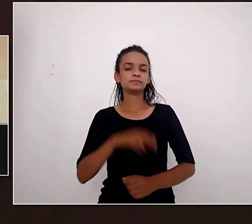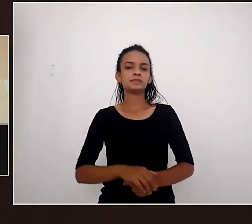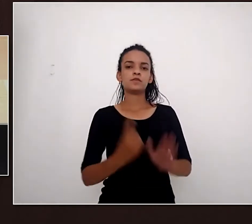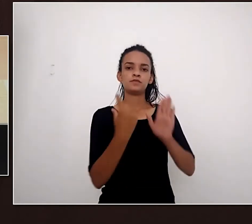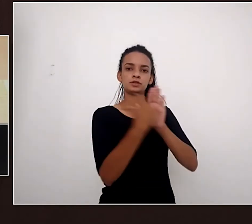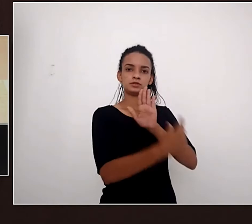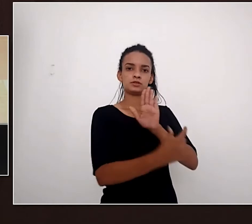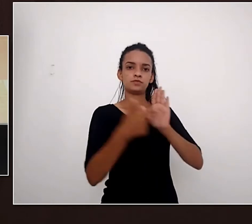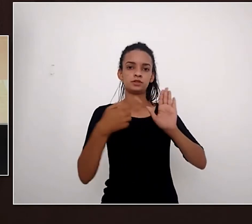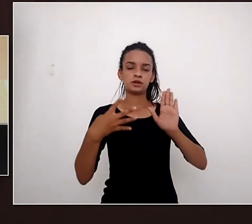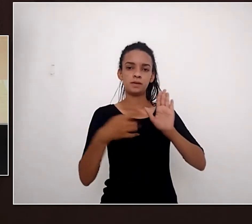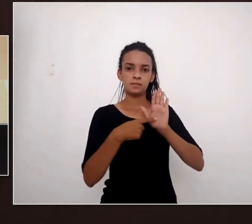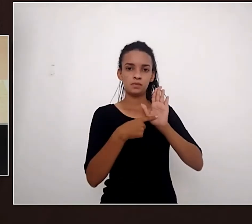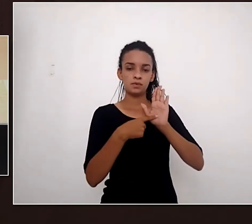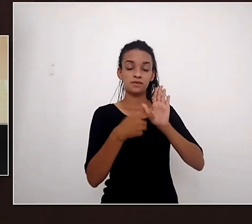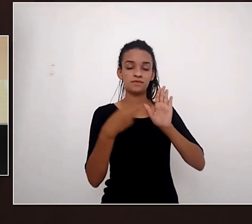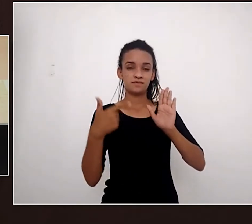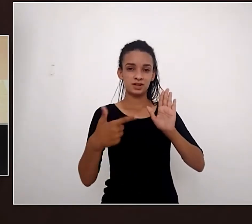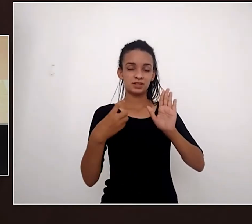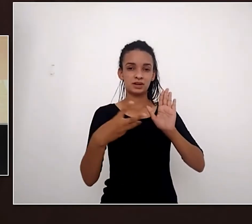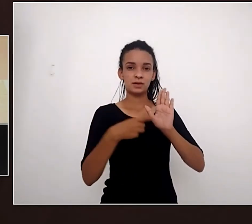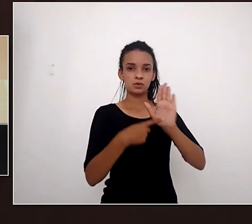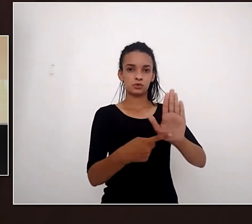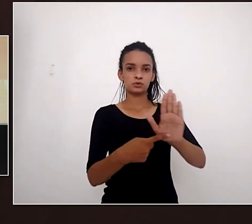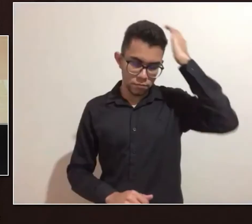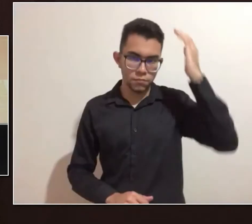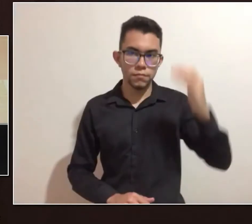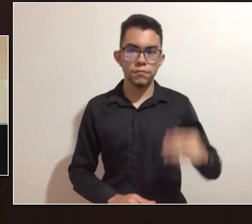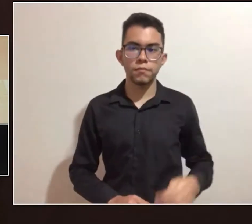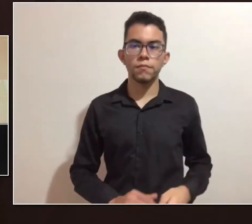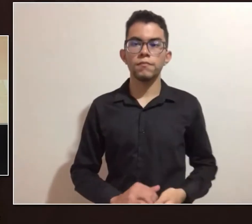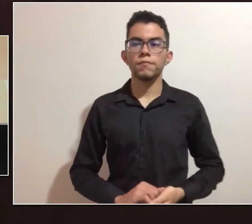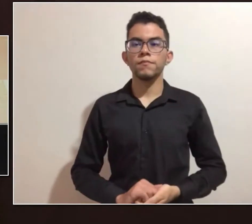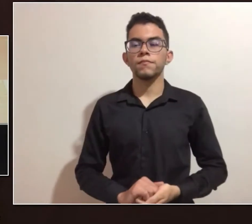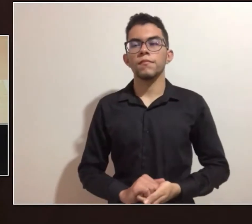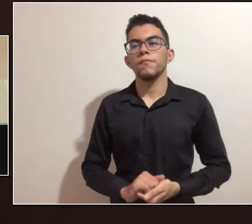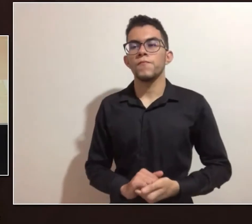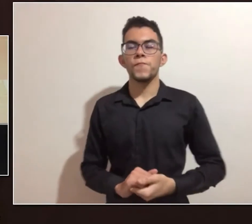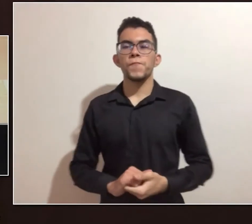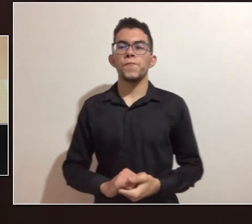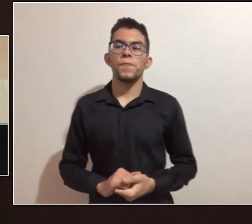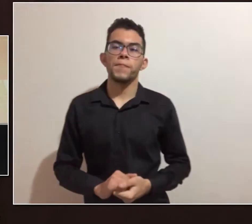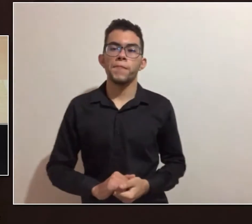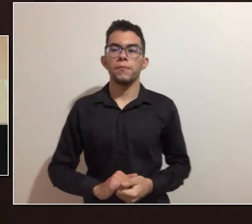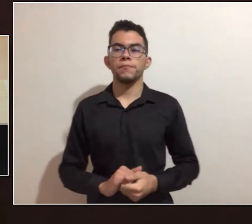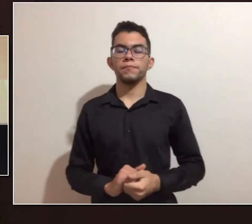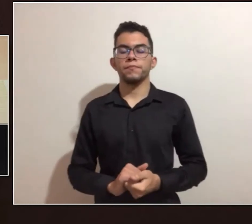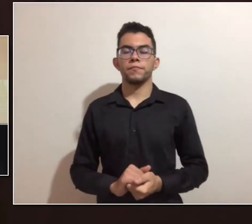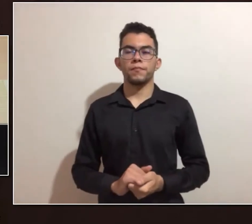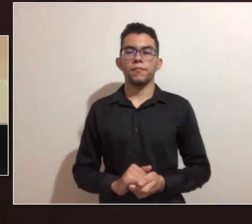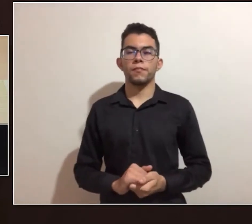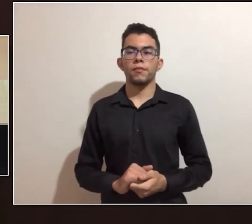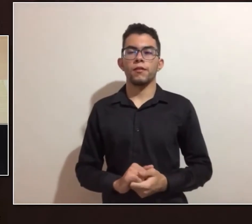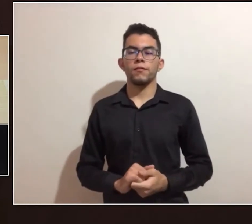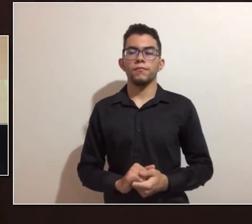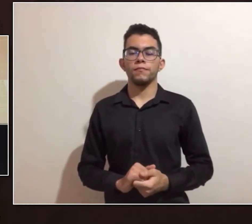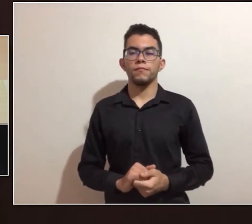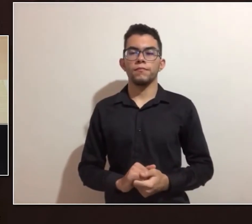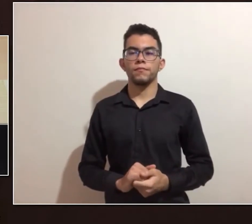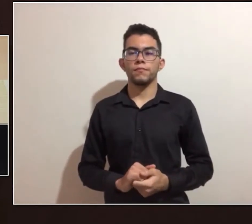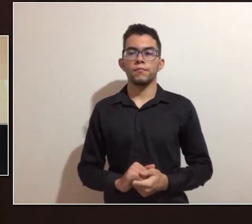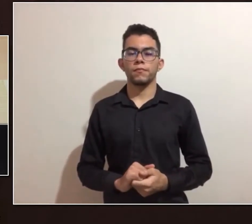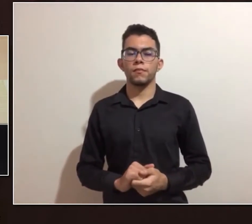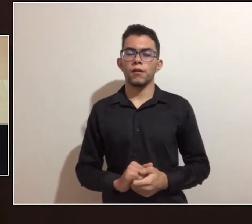esse tempo houve grande alvoroço acerca do caminho, pois um ourives chamado Demétrio,